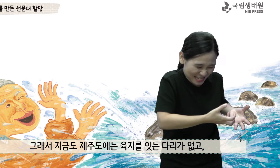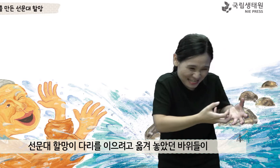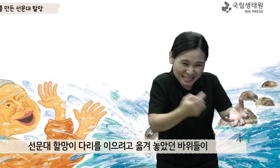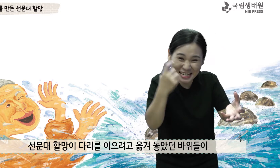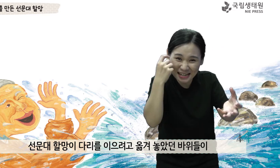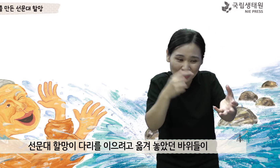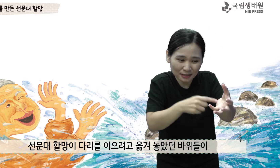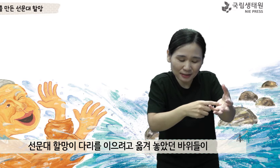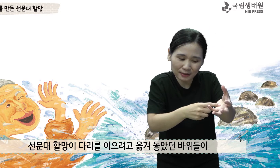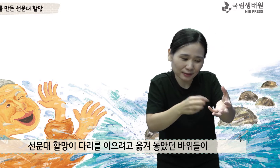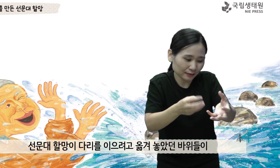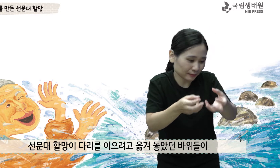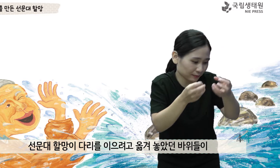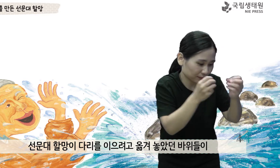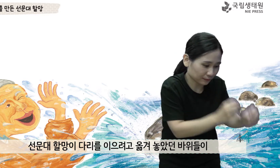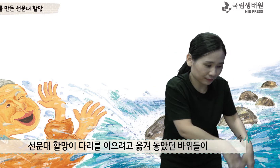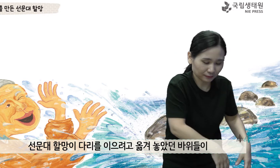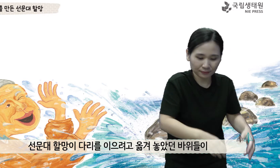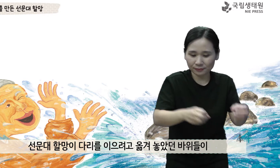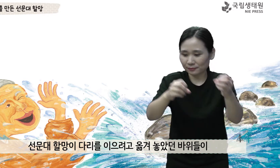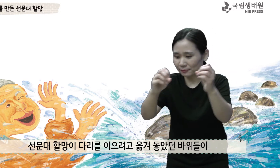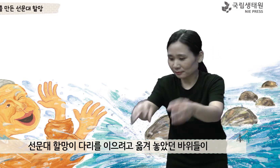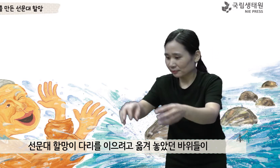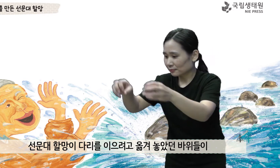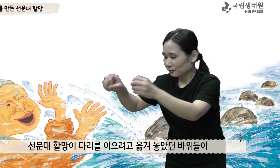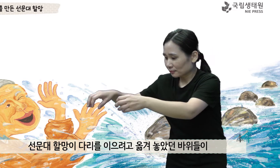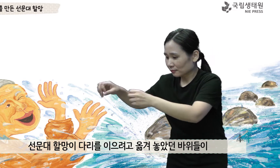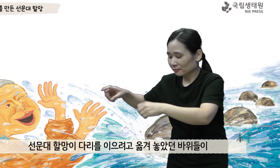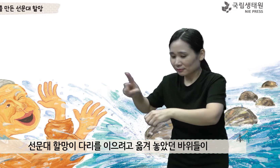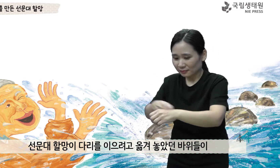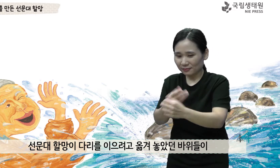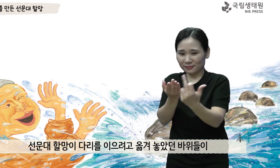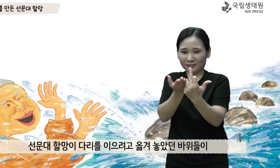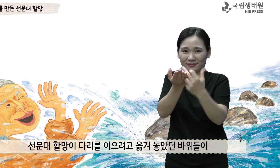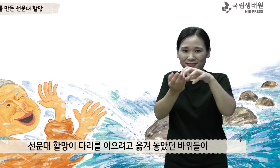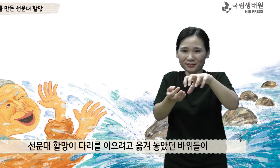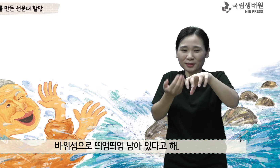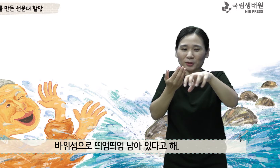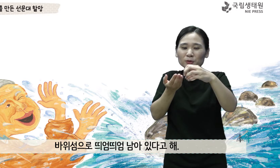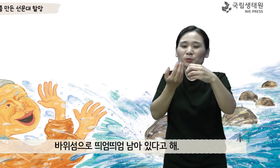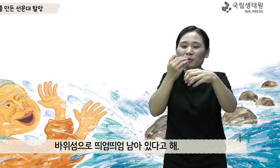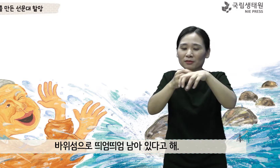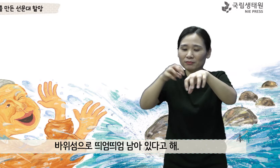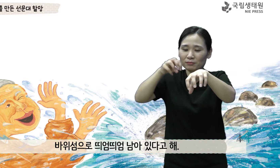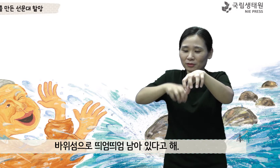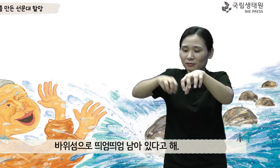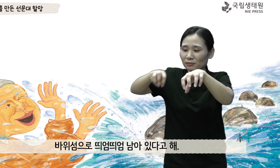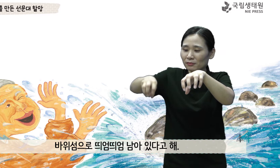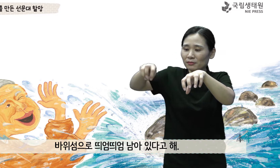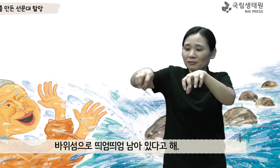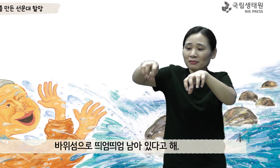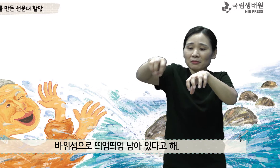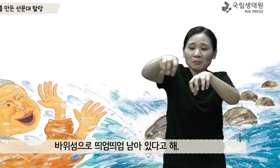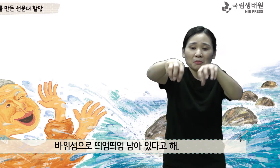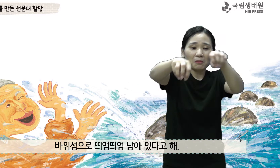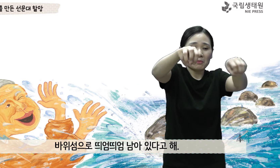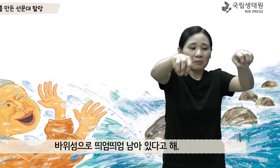섬문대 할망이 다리를 이으려고 옮겨놓았던 바위들이 바위섬으로